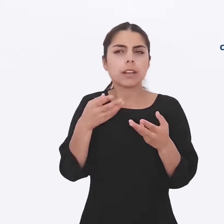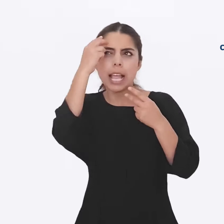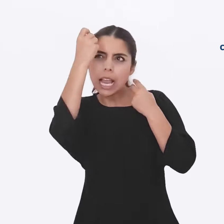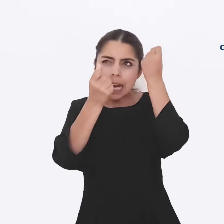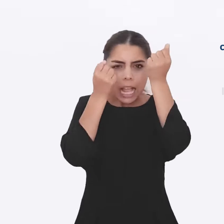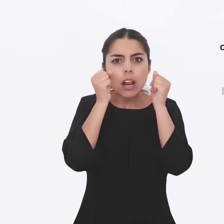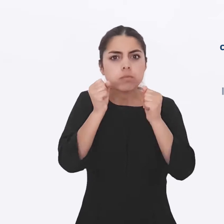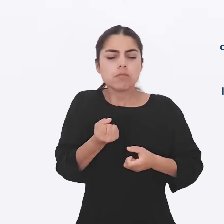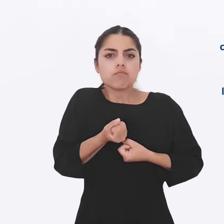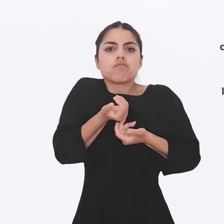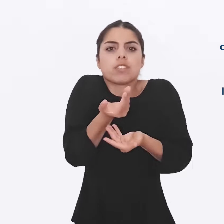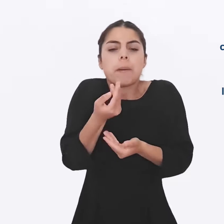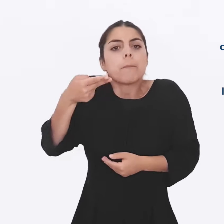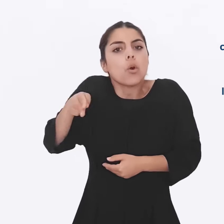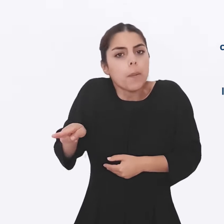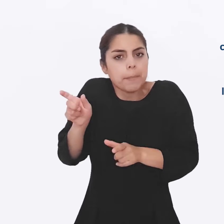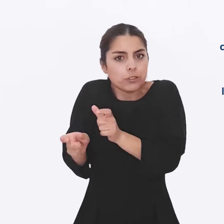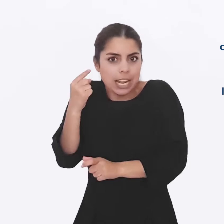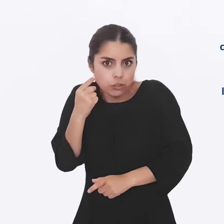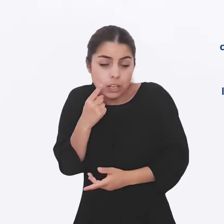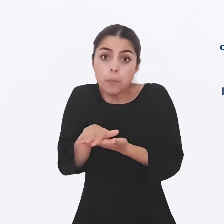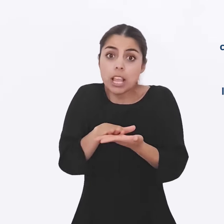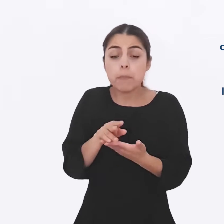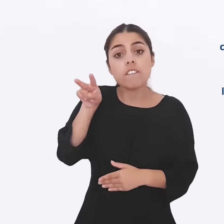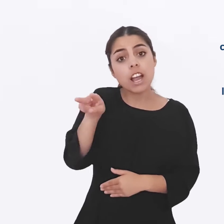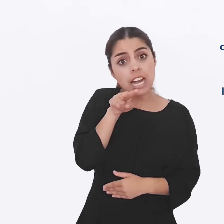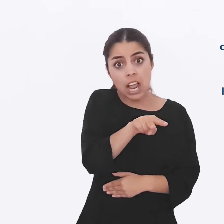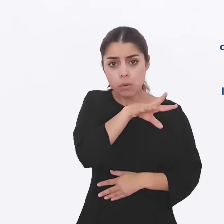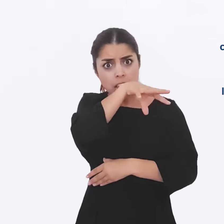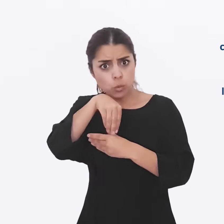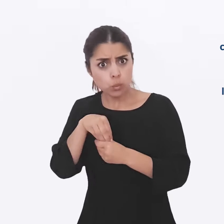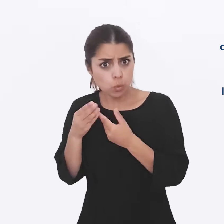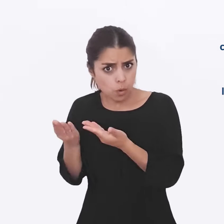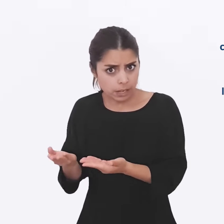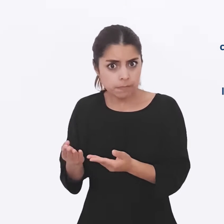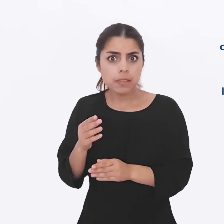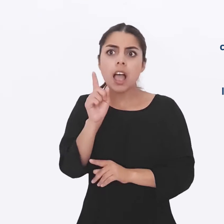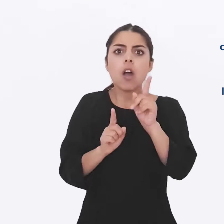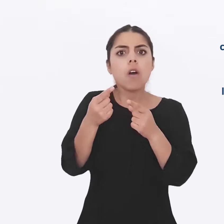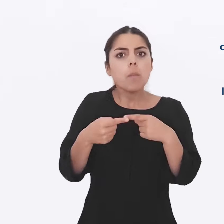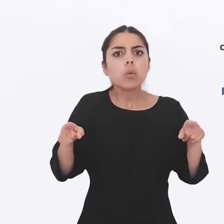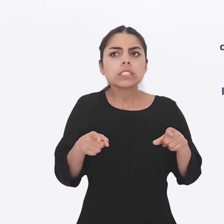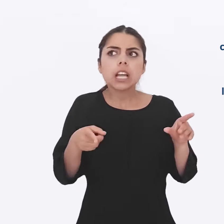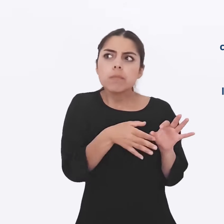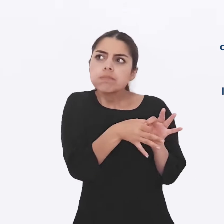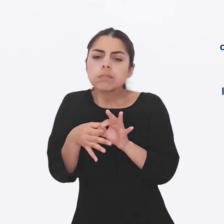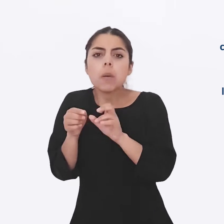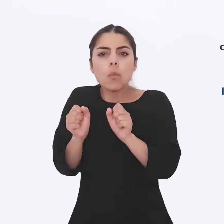eje de interpretar y crear, incluir expresiones propias sordas como la expresión vernacular visual, en la que se puede aplicar parámetros de la música a la